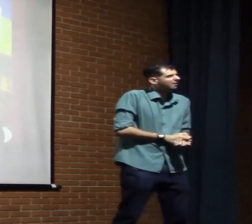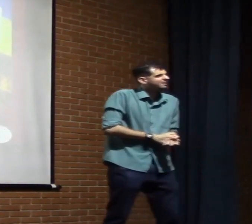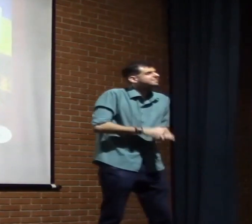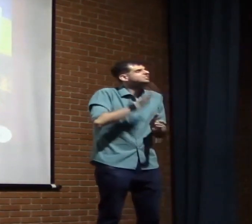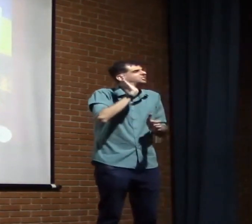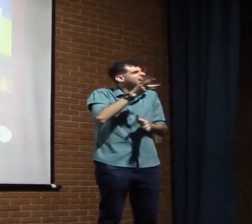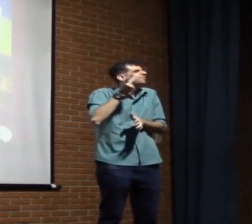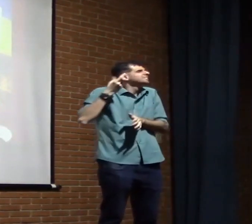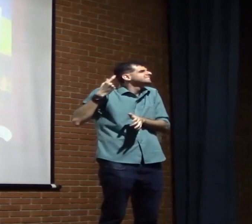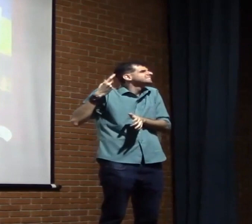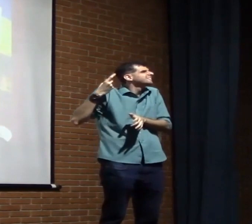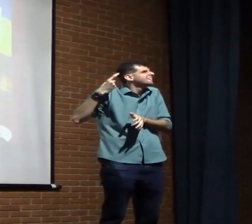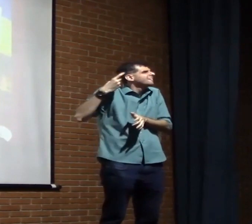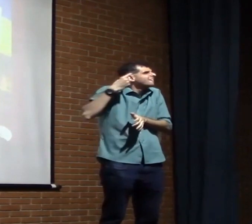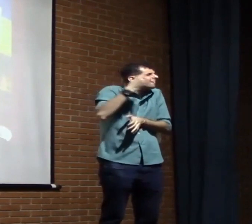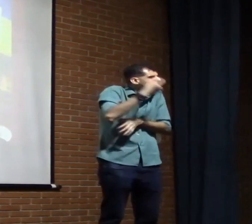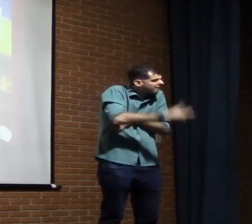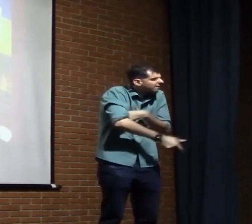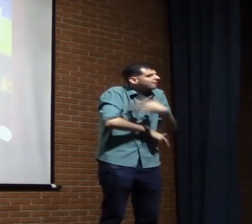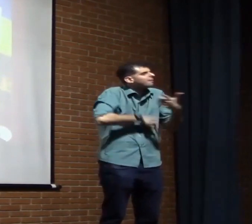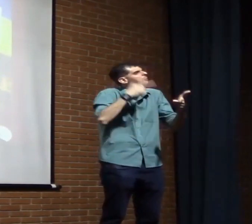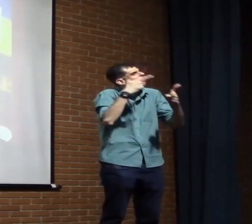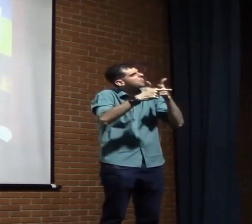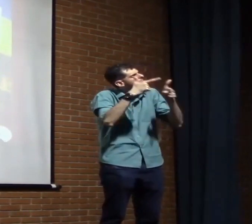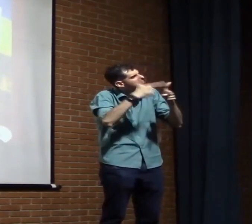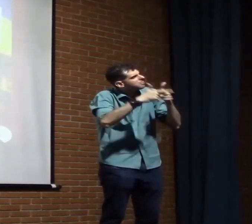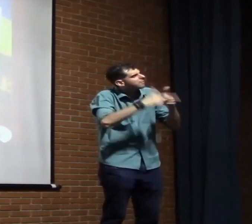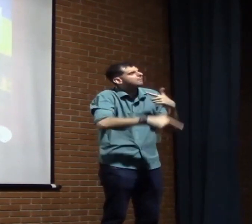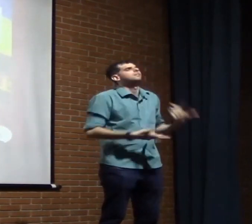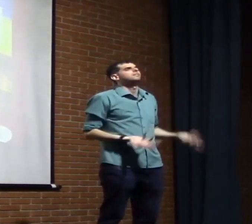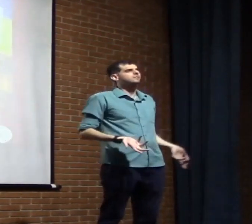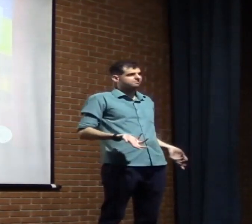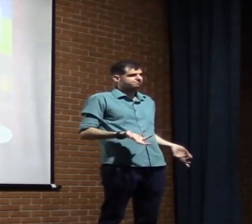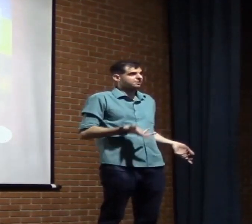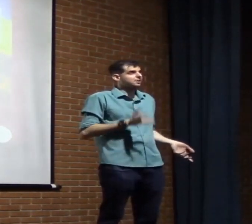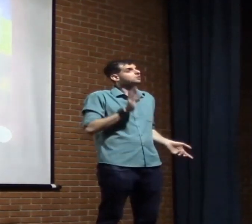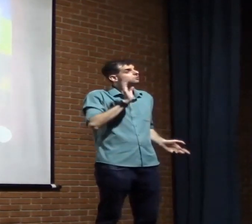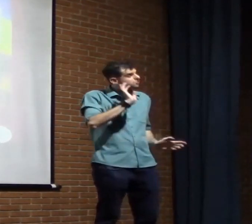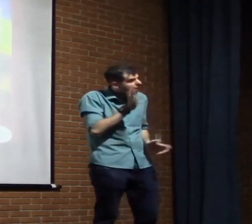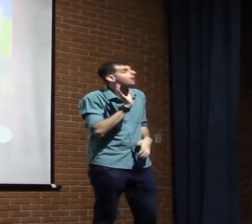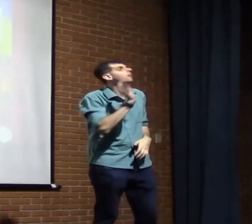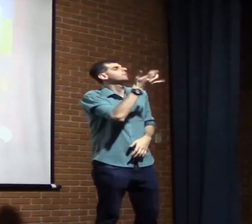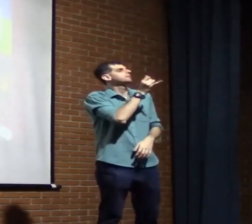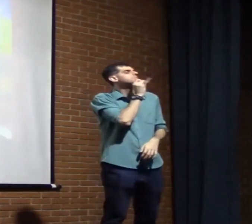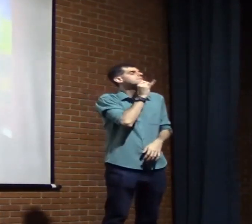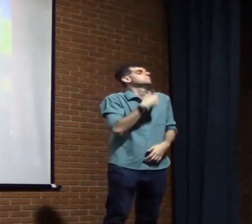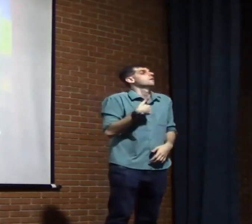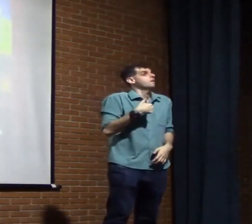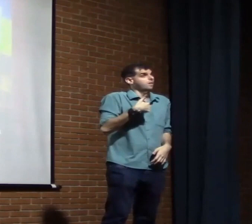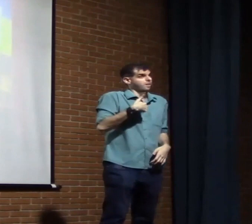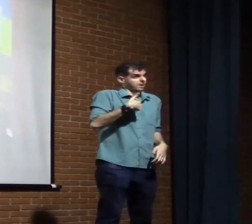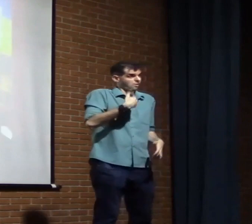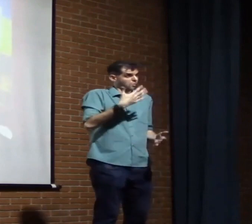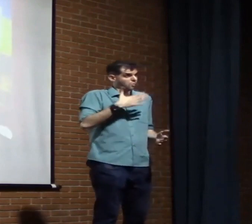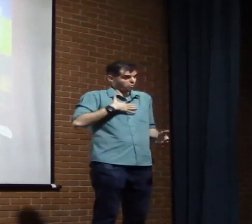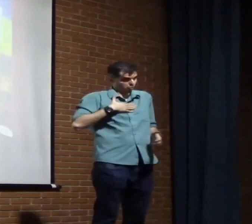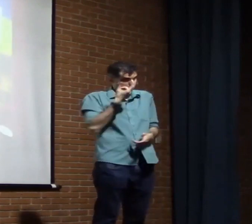fiquei aguardando e estou aguardando até hoje. Já faz muito tempo que isso acontece, essa luta, esse problema. Eu já fui